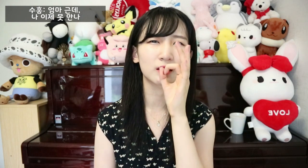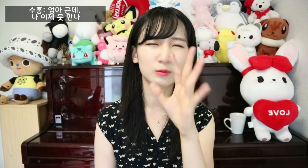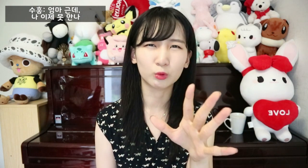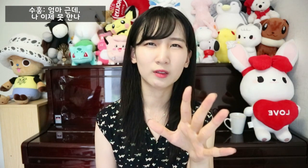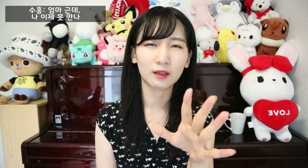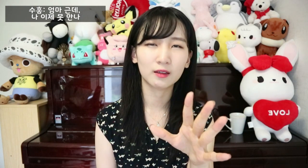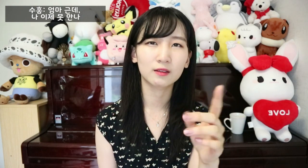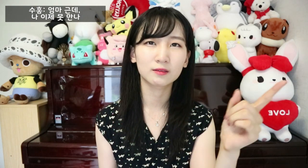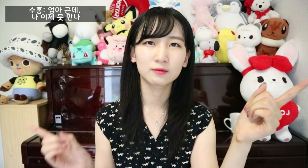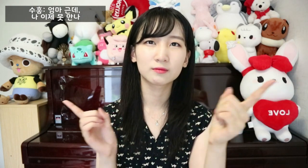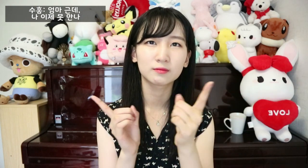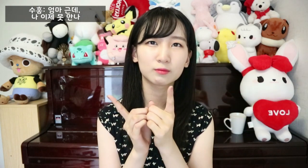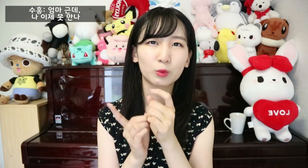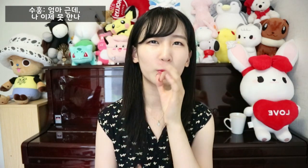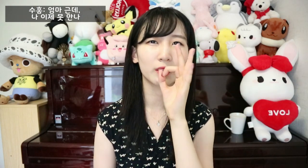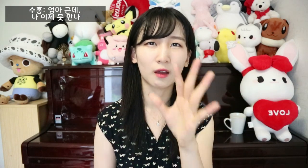만나지 못해. 못 만나.